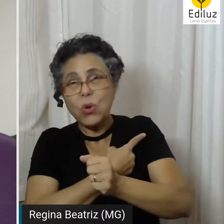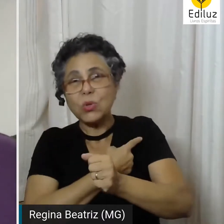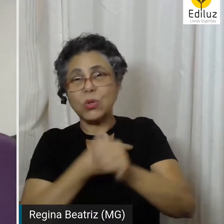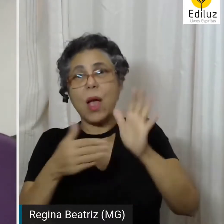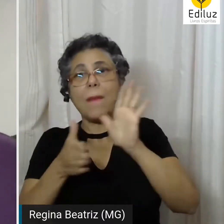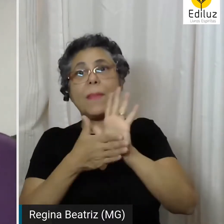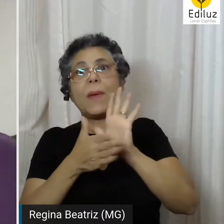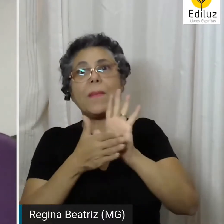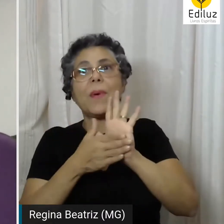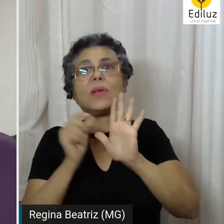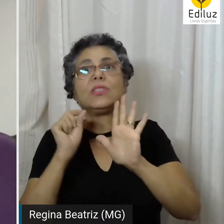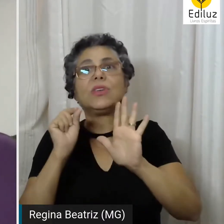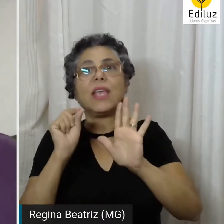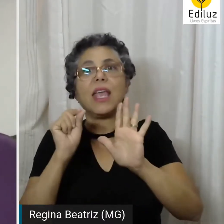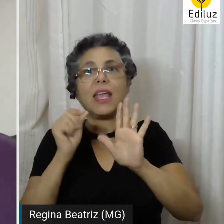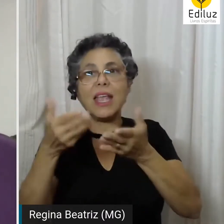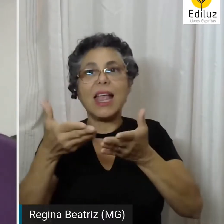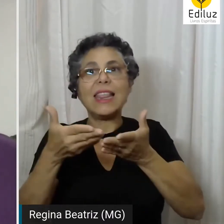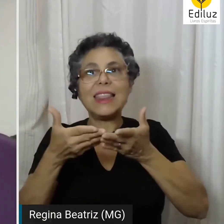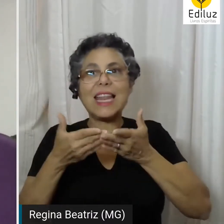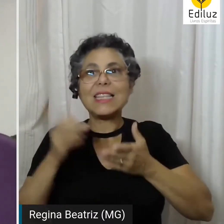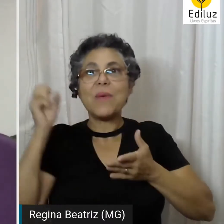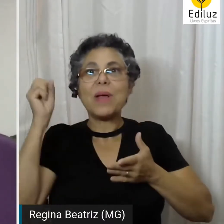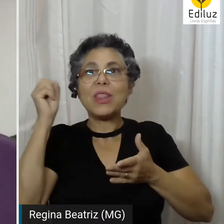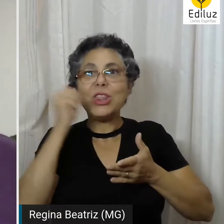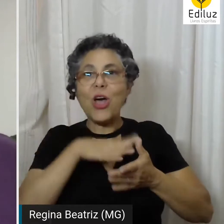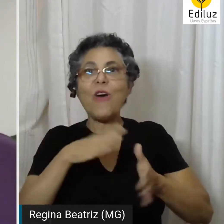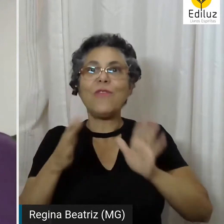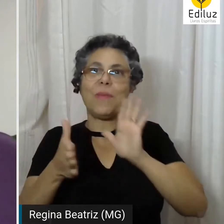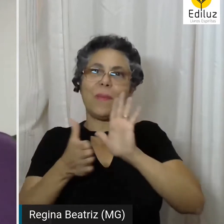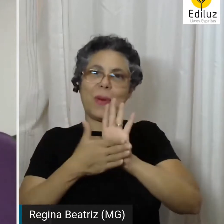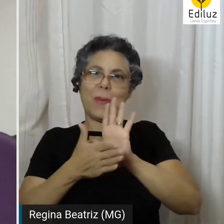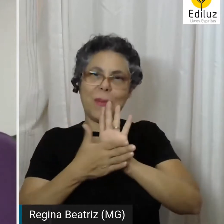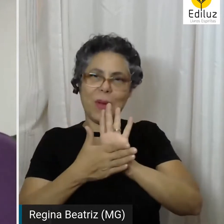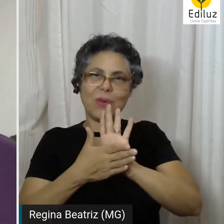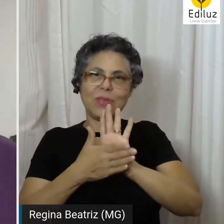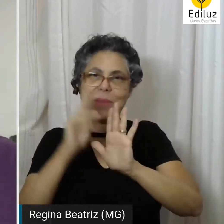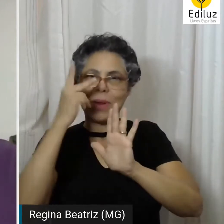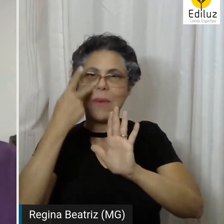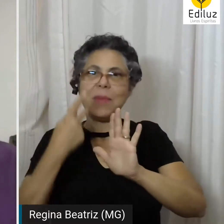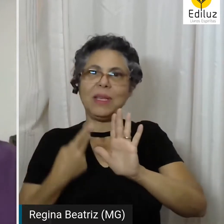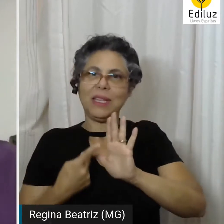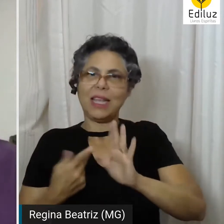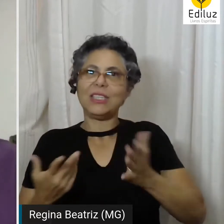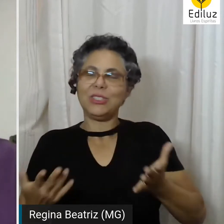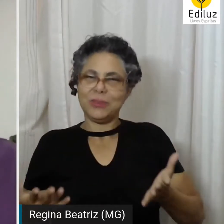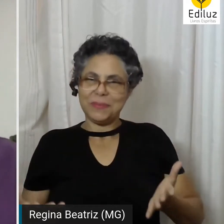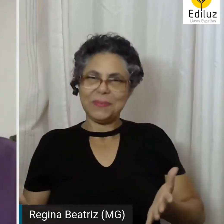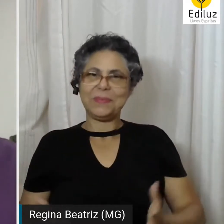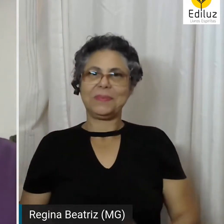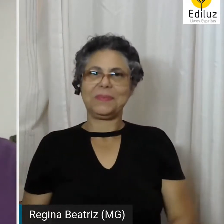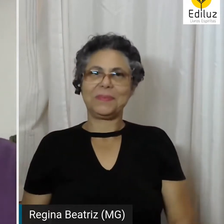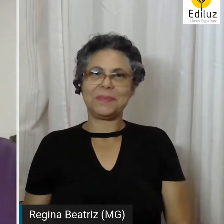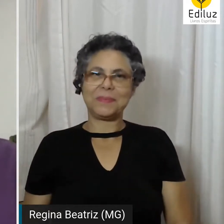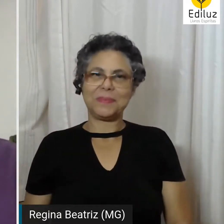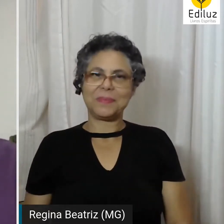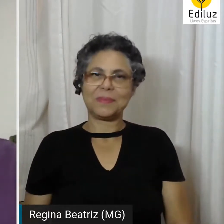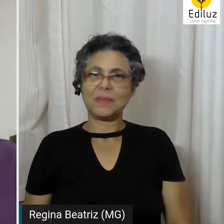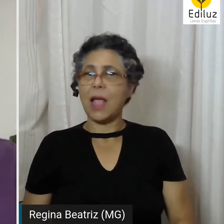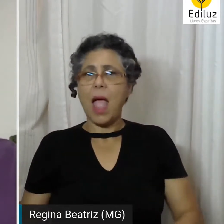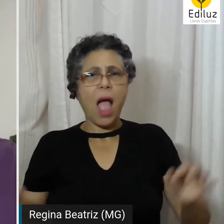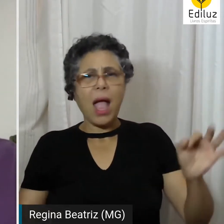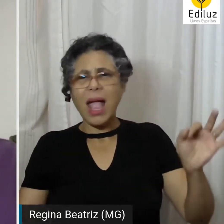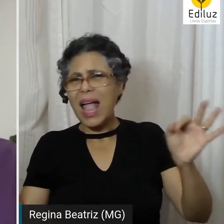propósito de trazer uma nova proposta para a humanidade a partir dali. De romper com